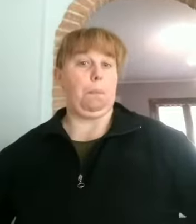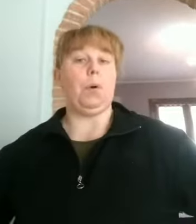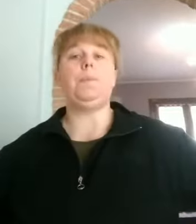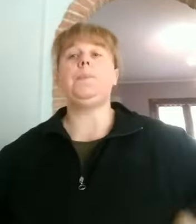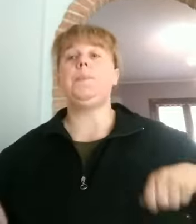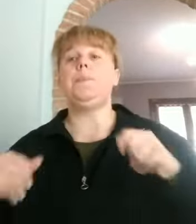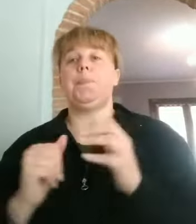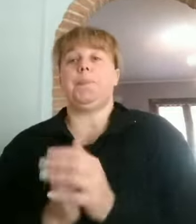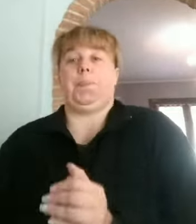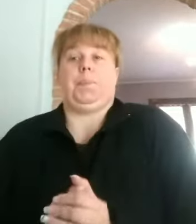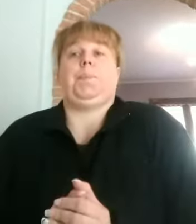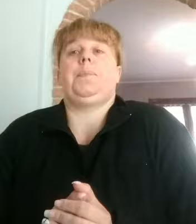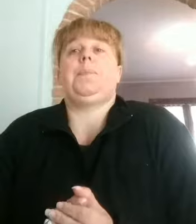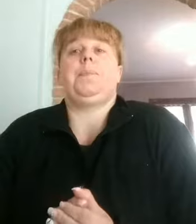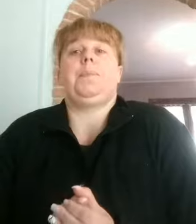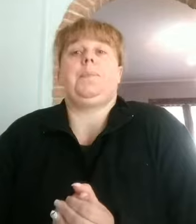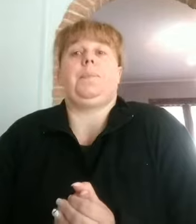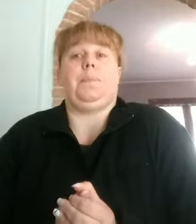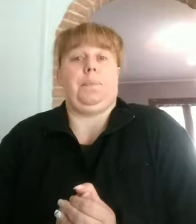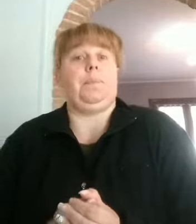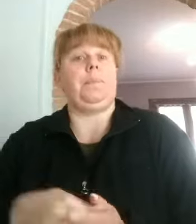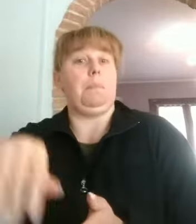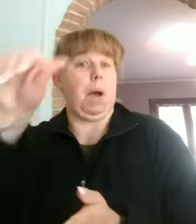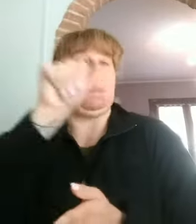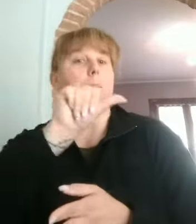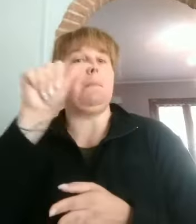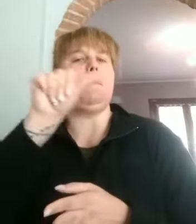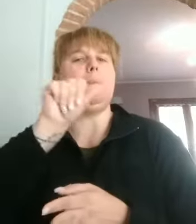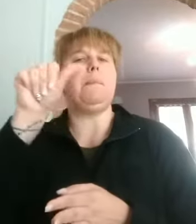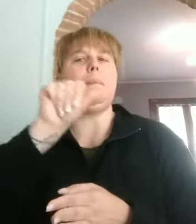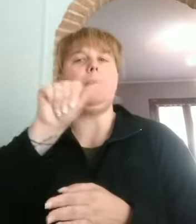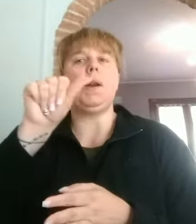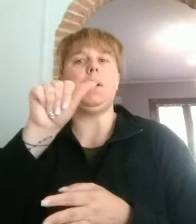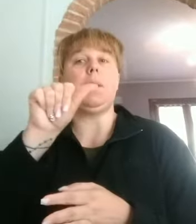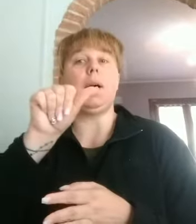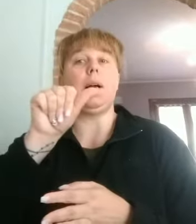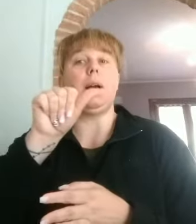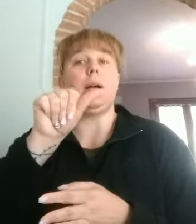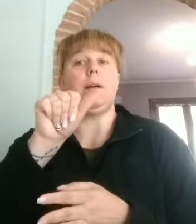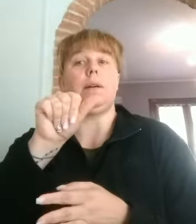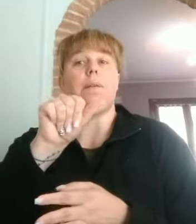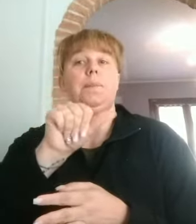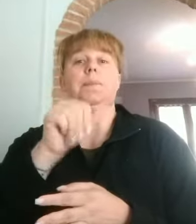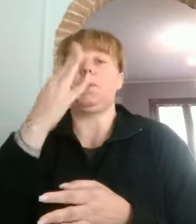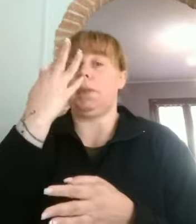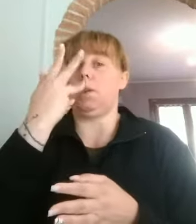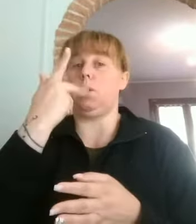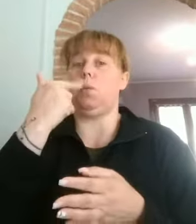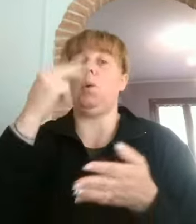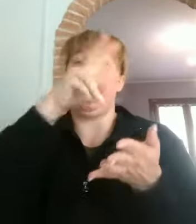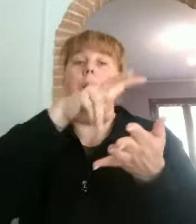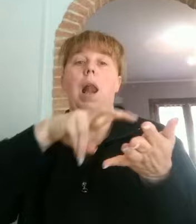nostro corpo. But first, ma prima, let's read a dog girl e leggiamo una filastrocca.